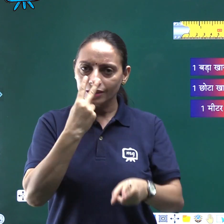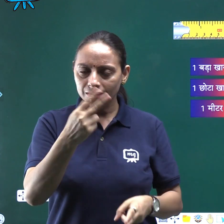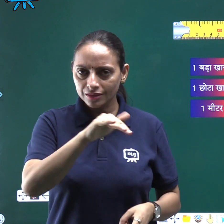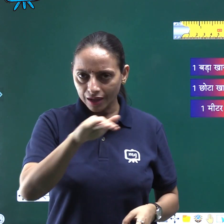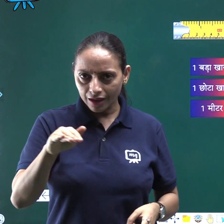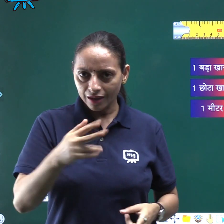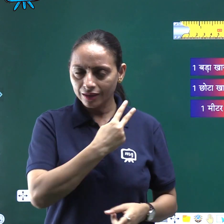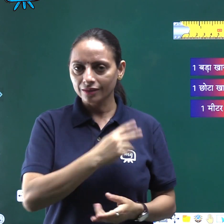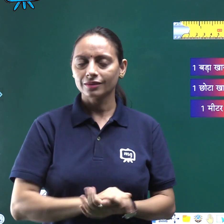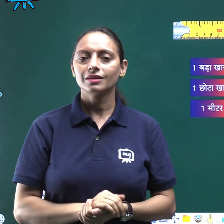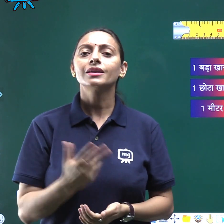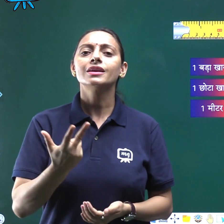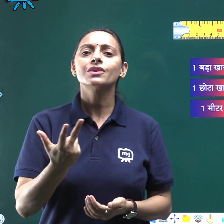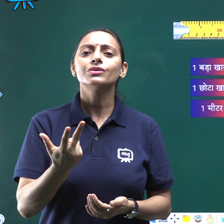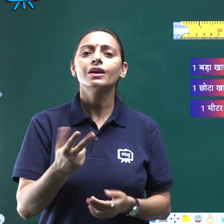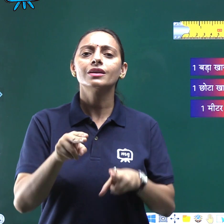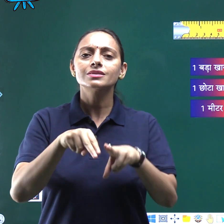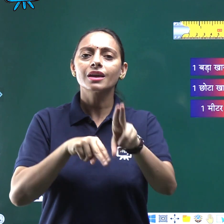कैसा होता है स्केल?